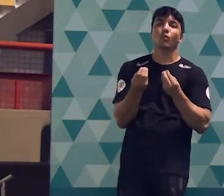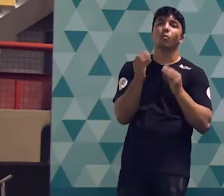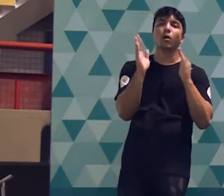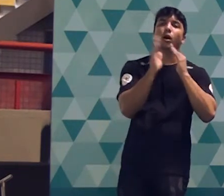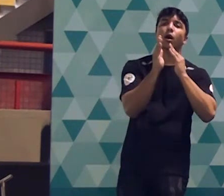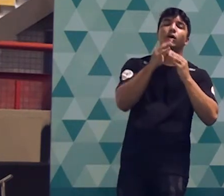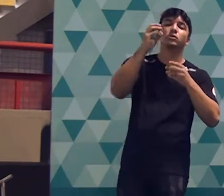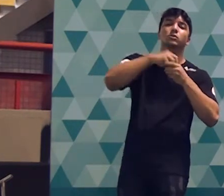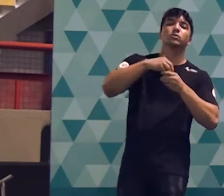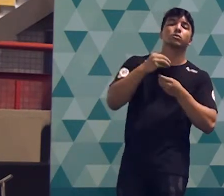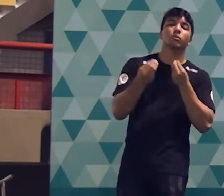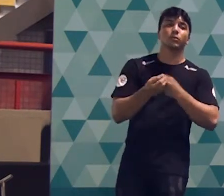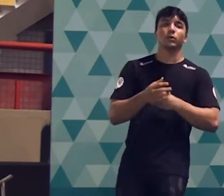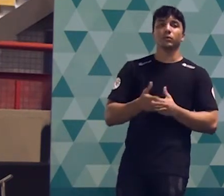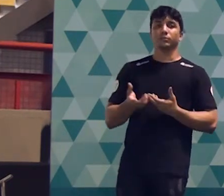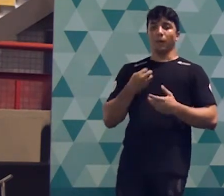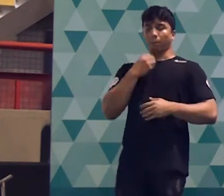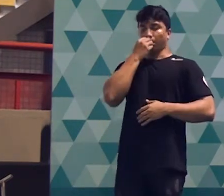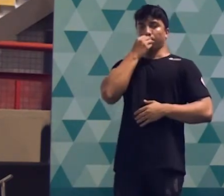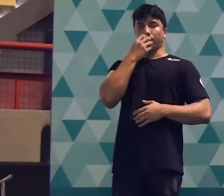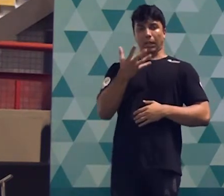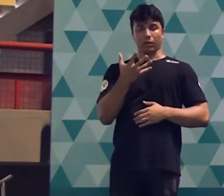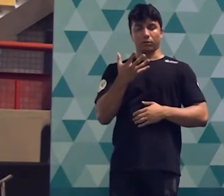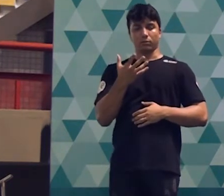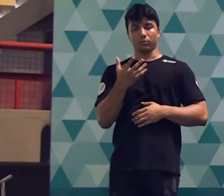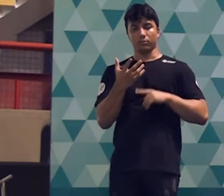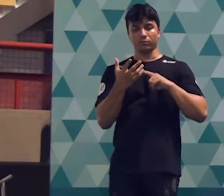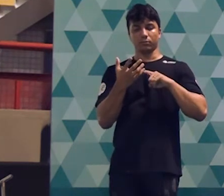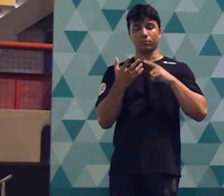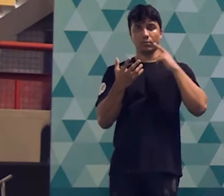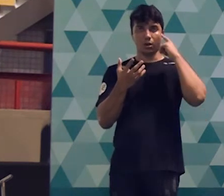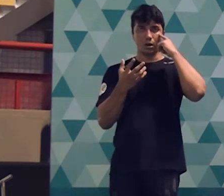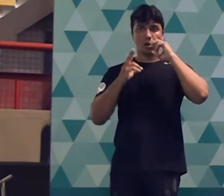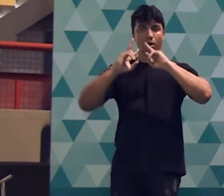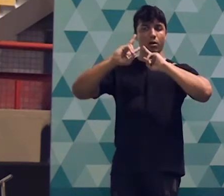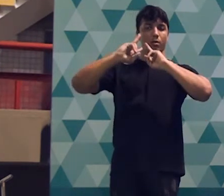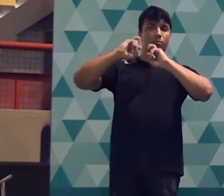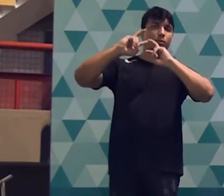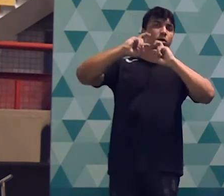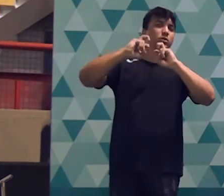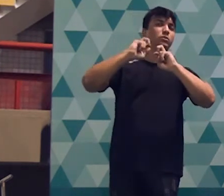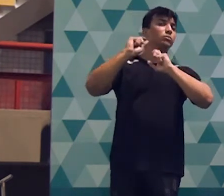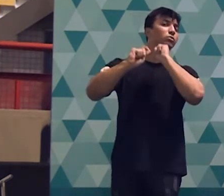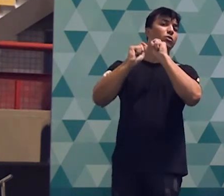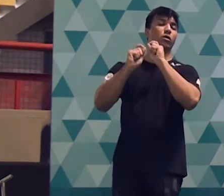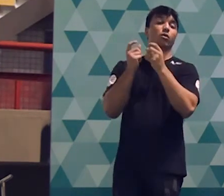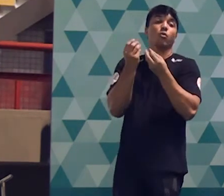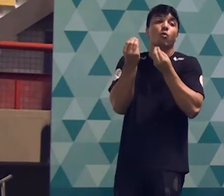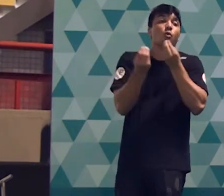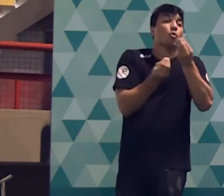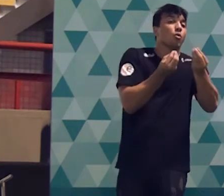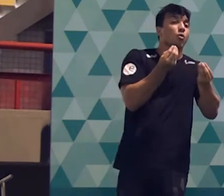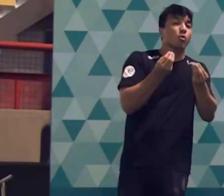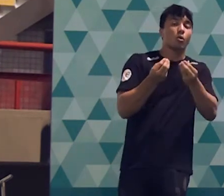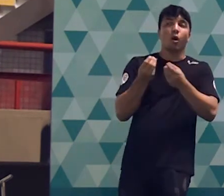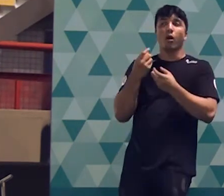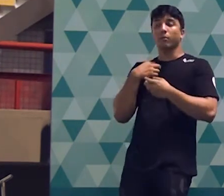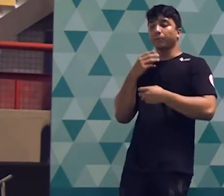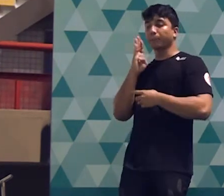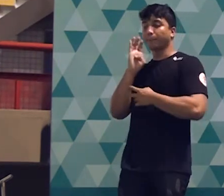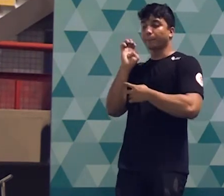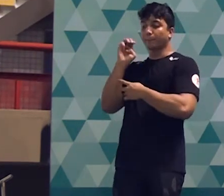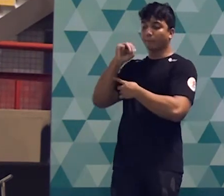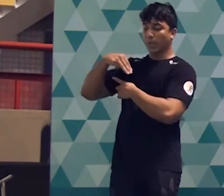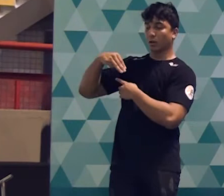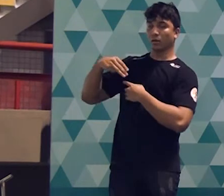casa? A pessoa diz, estou bem. Mas eu presto atenção, é como ela diz esse estou